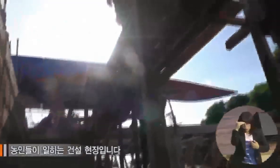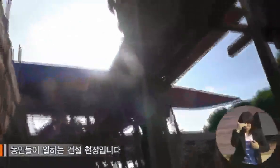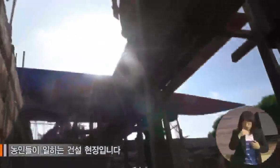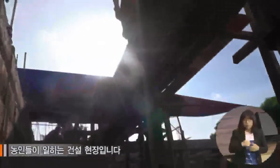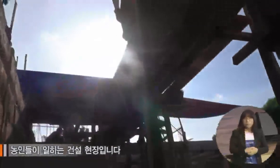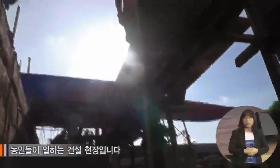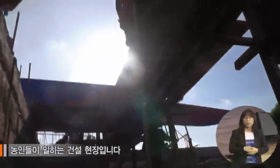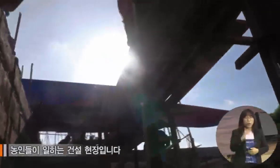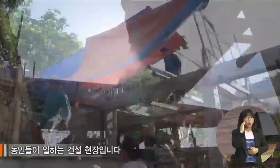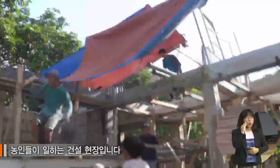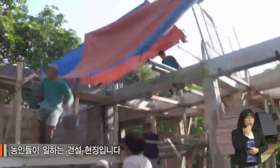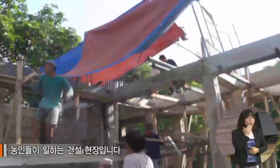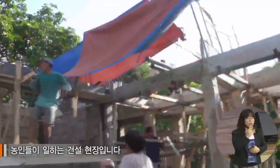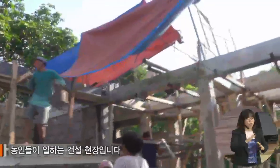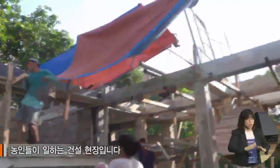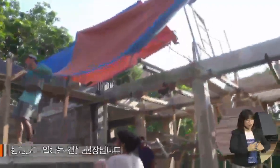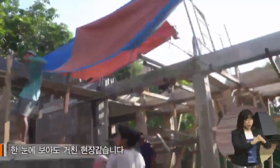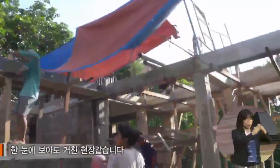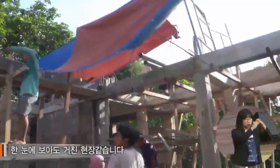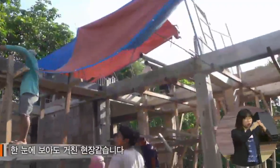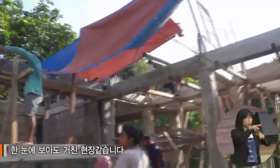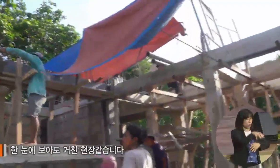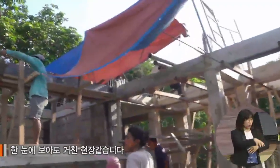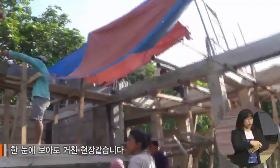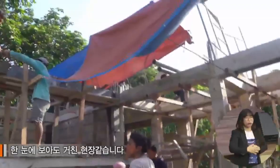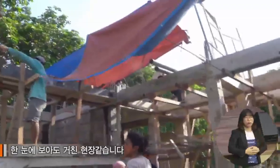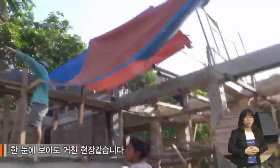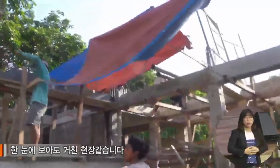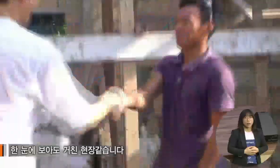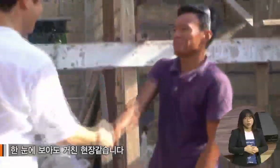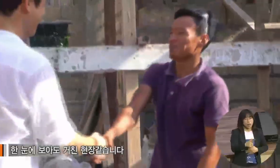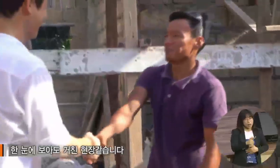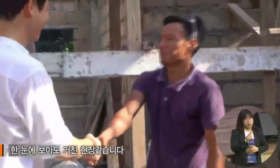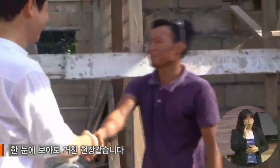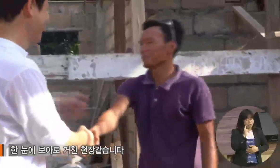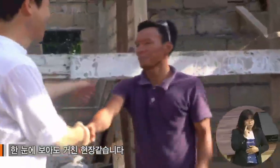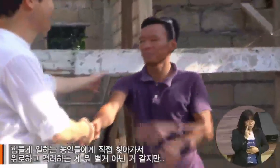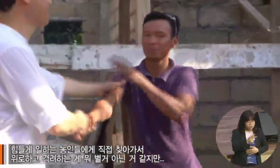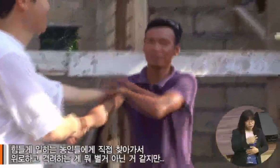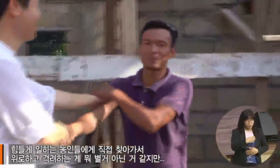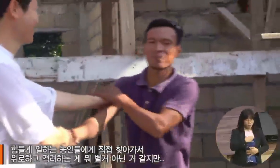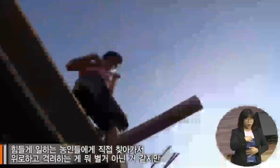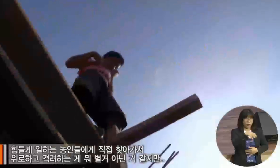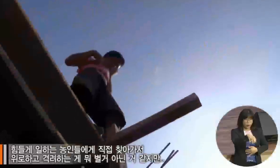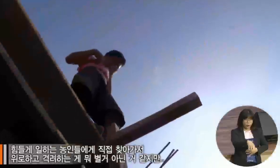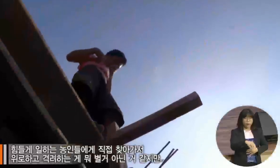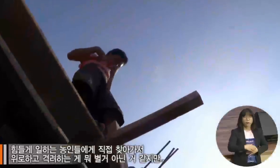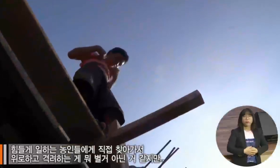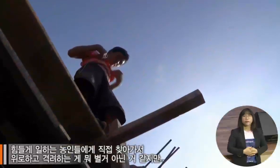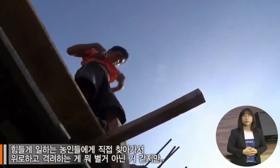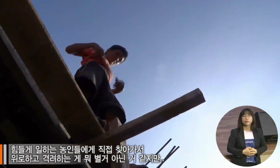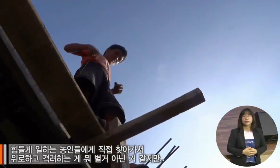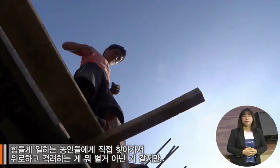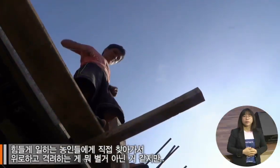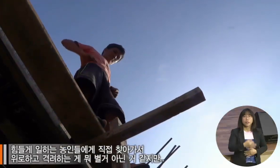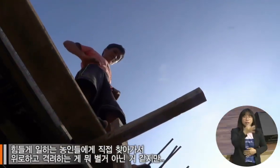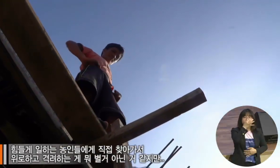농민들이 일하는 건설 현장입니다. 한눈에 보아도 거친 현장 같습니다. 힘들게 일하는 농민들에게